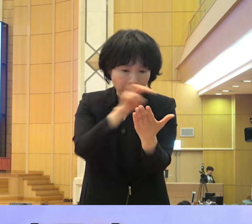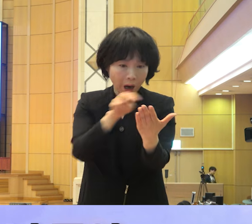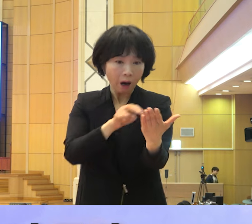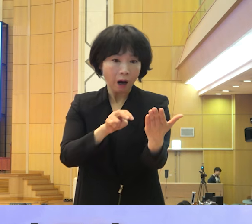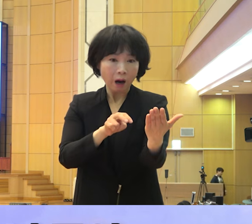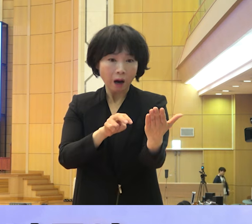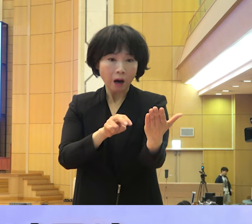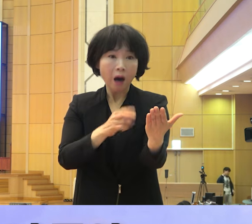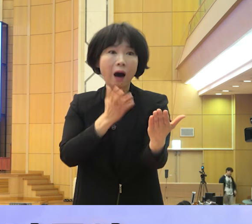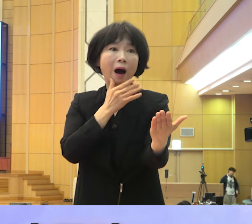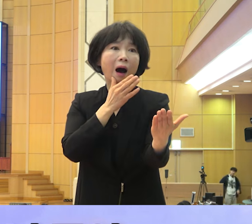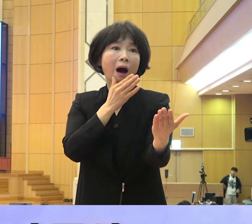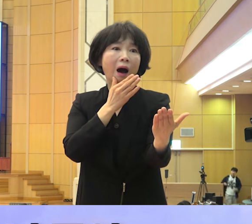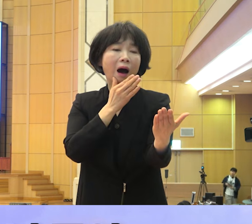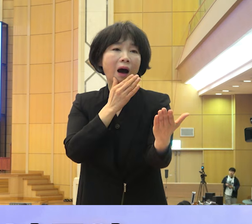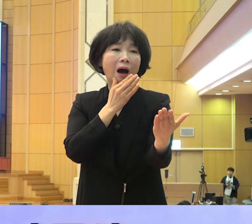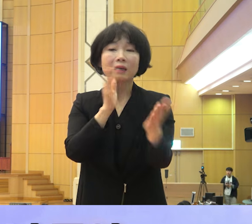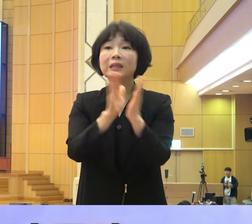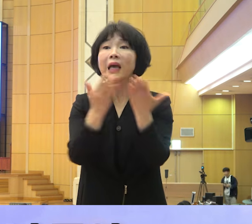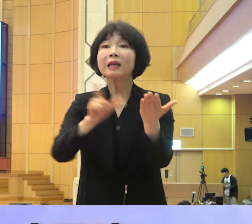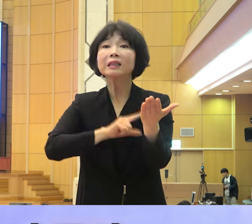신이 내린